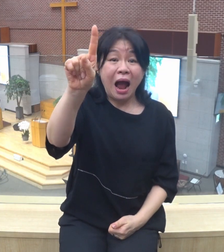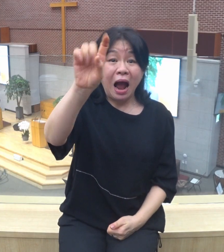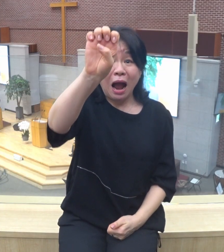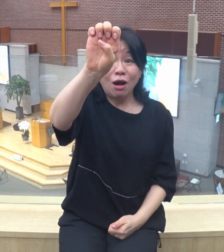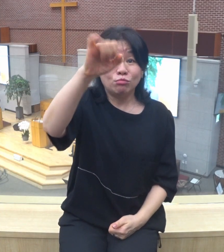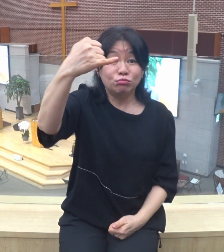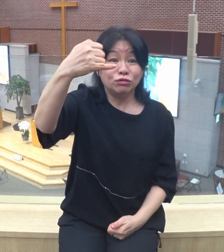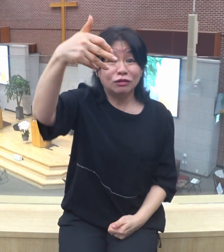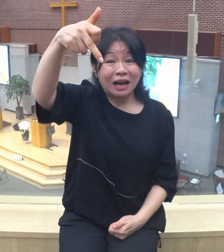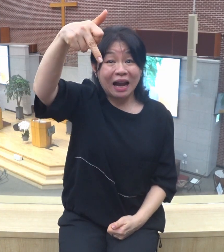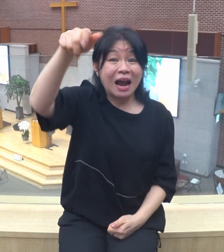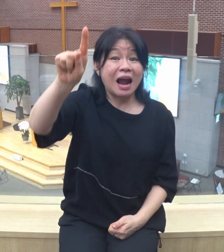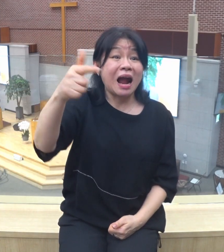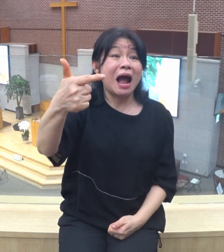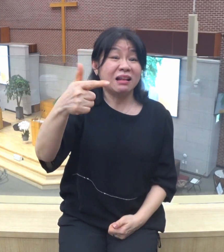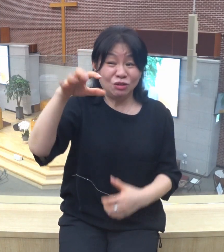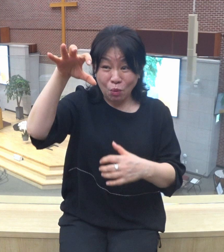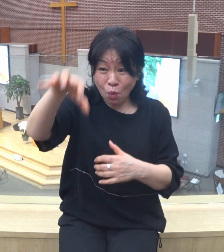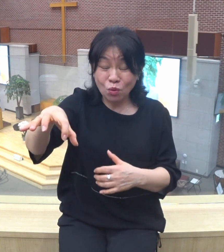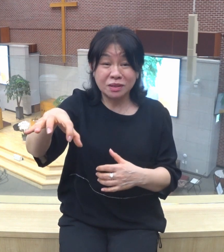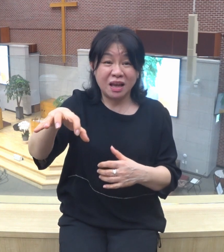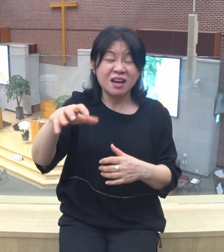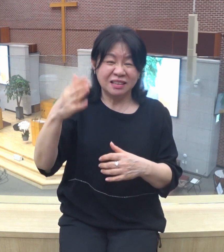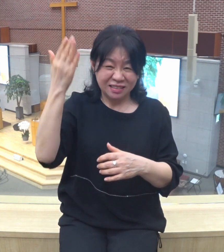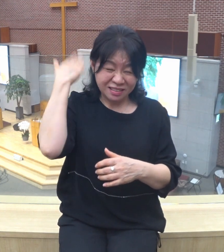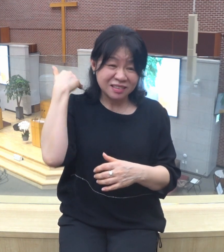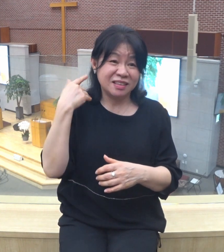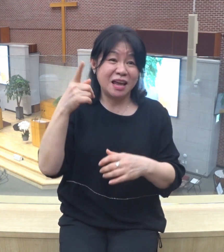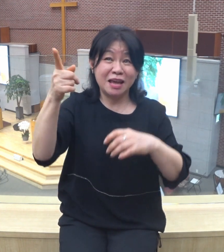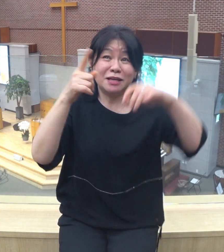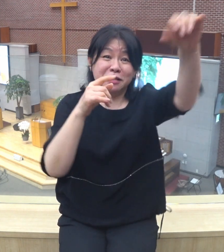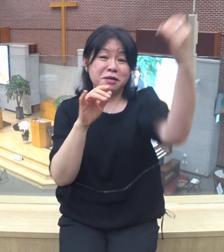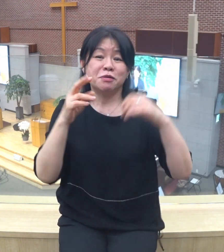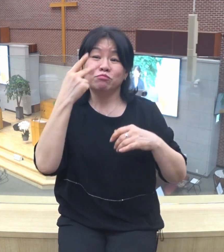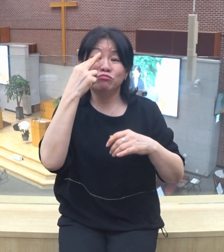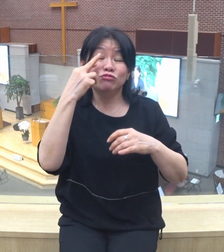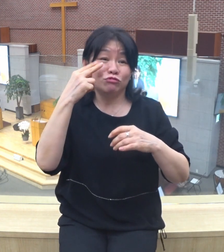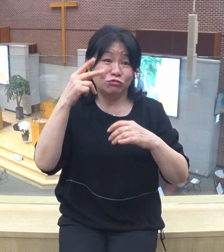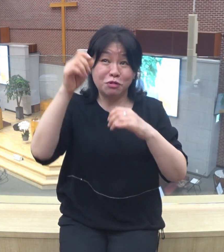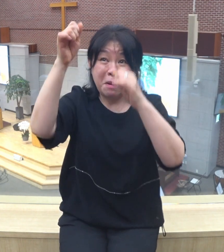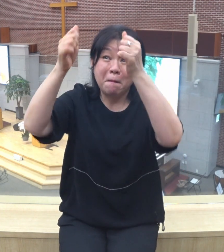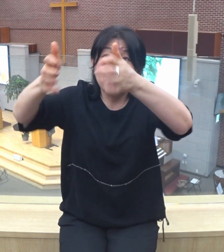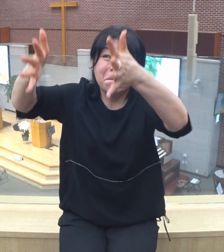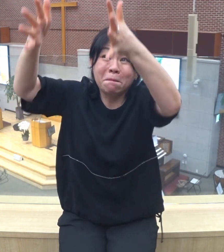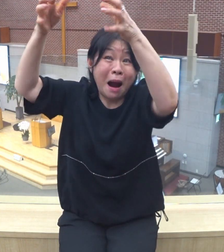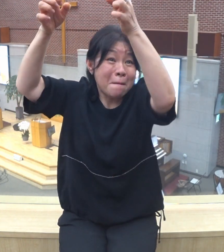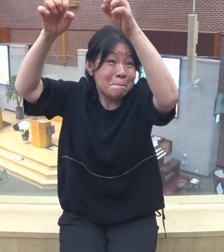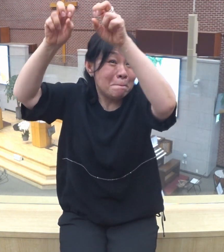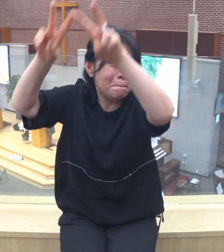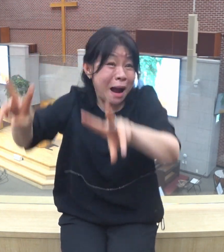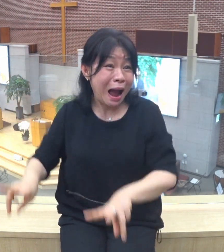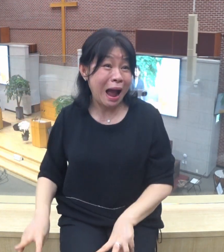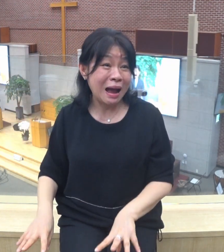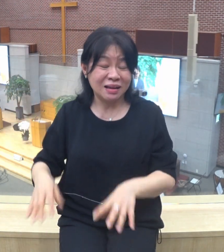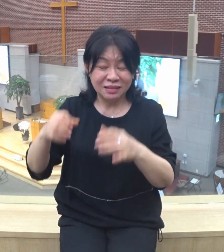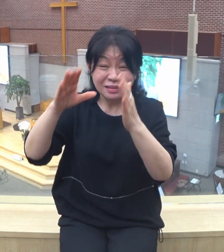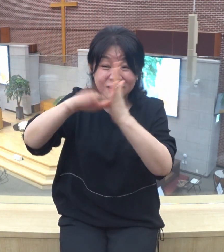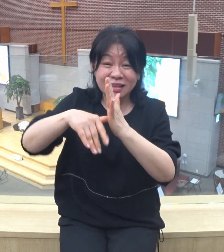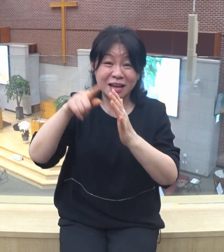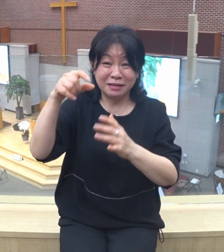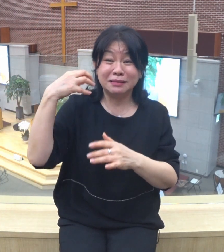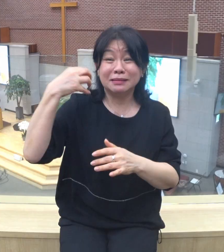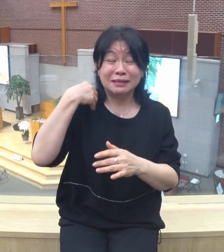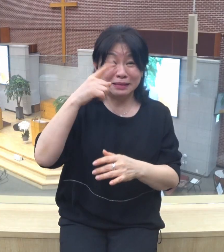오사마 빈 라덴이라는 인물이 등장해서 세계에서 가장 위험한 나라였습니다. 제가 그때 시드니에 있었는데